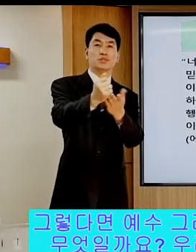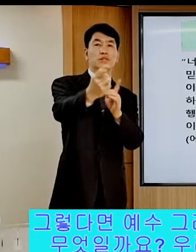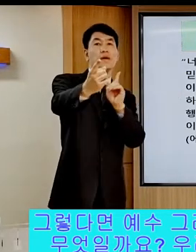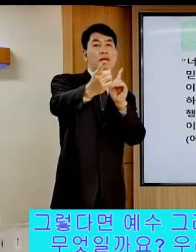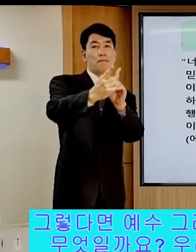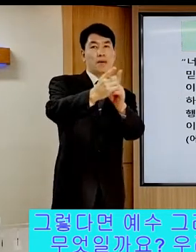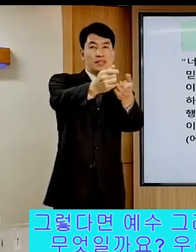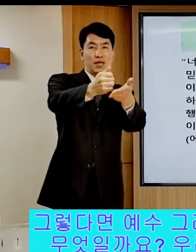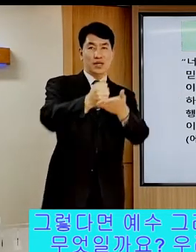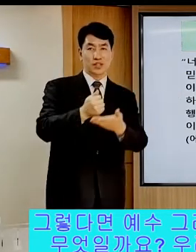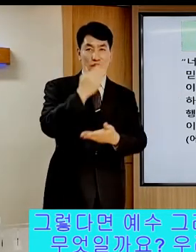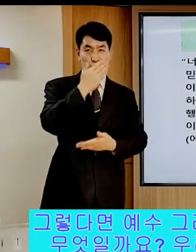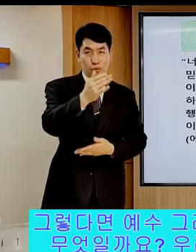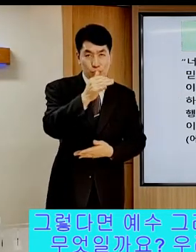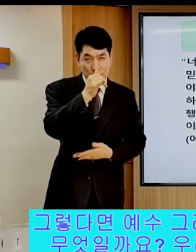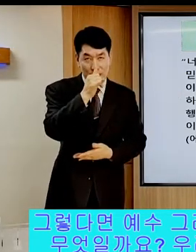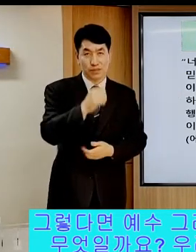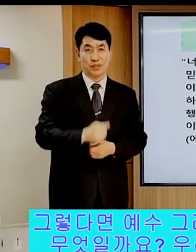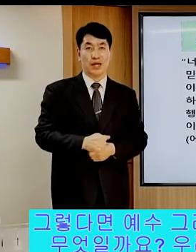예수님을 맞아들일 수 있습니다.